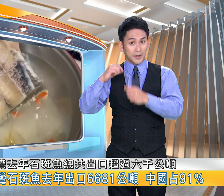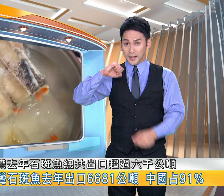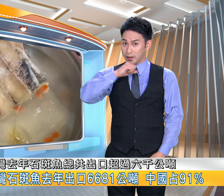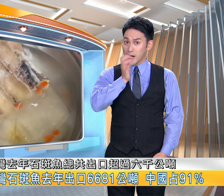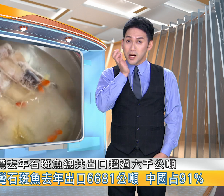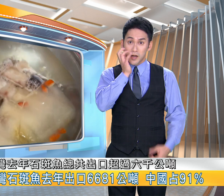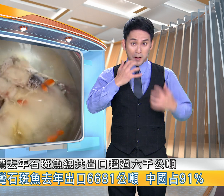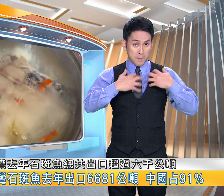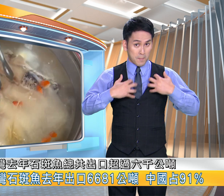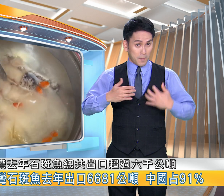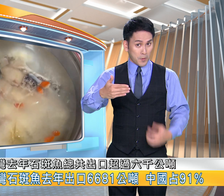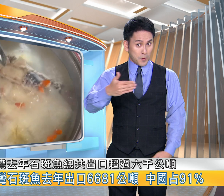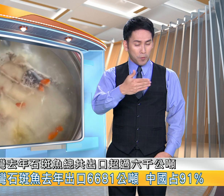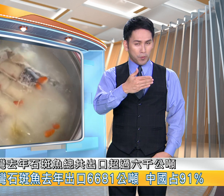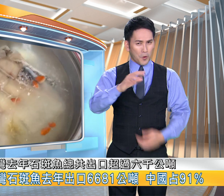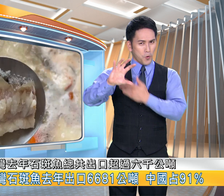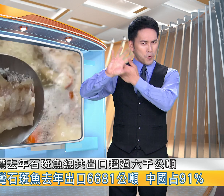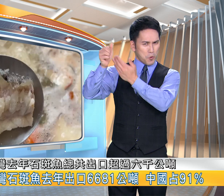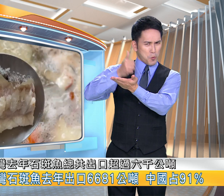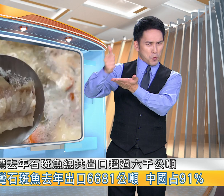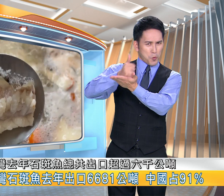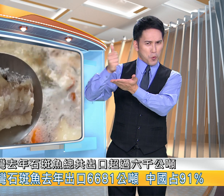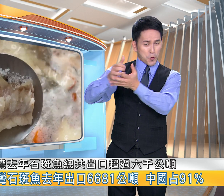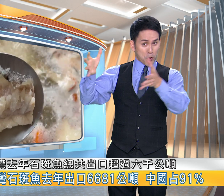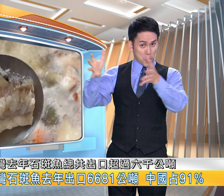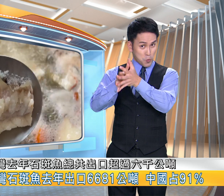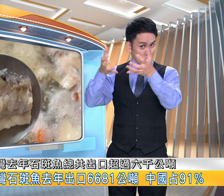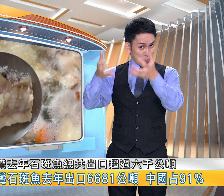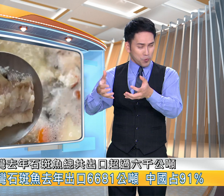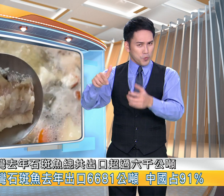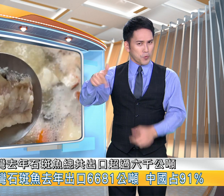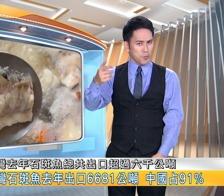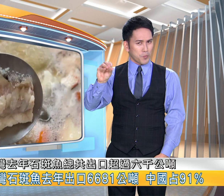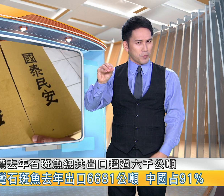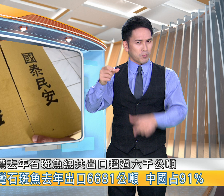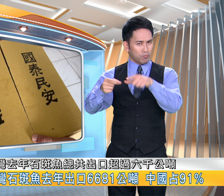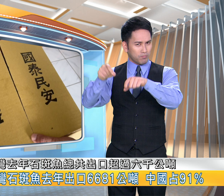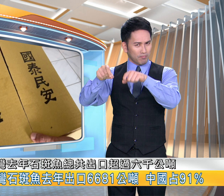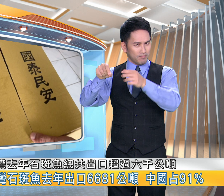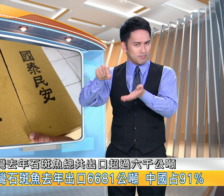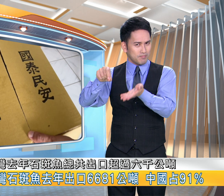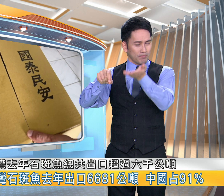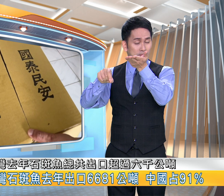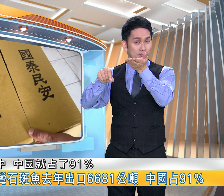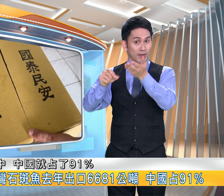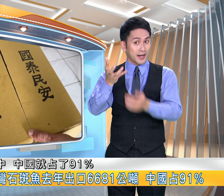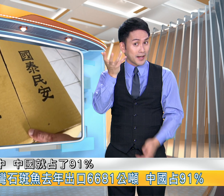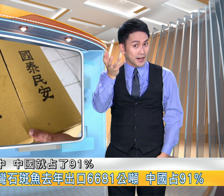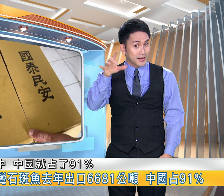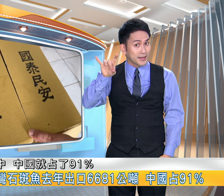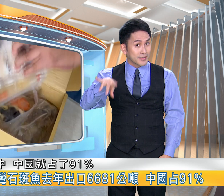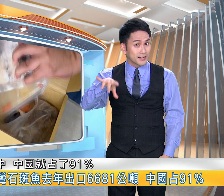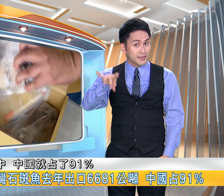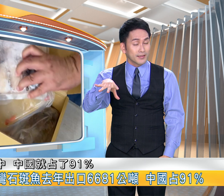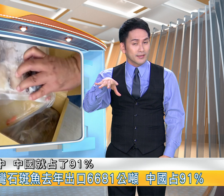台湾去年石斑鱼总共出口超过了6000公吨，而其中中国就占